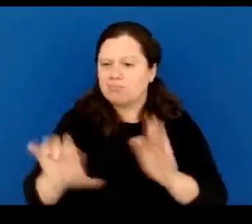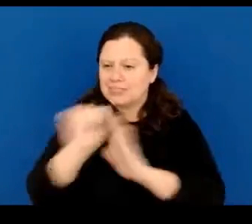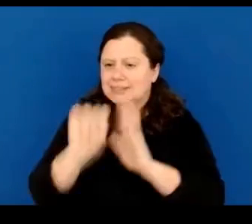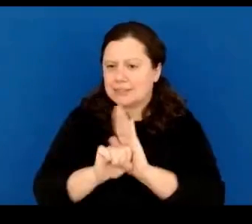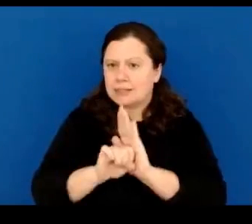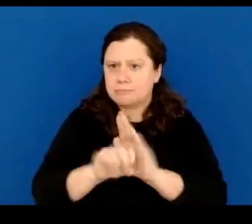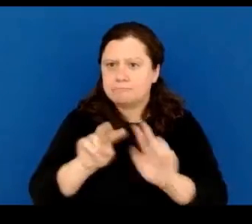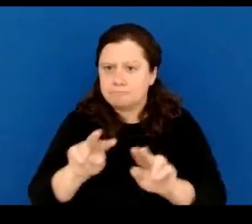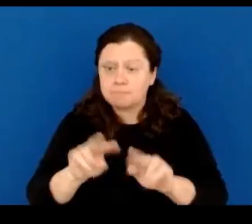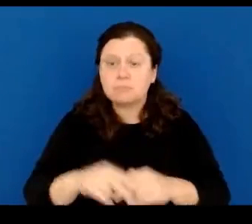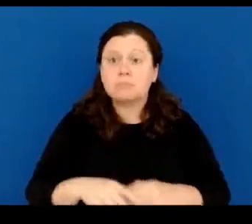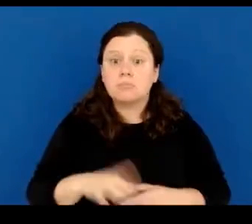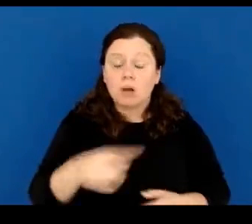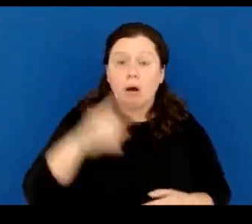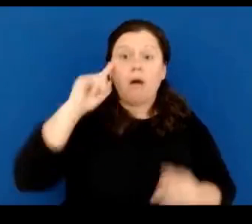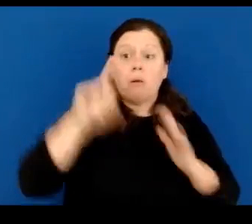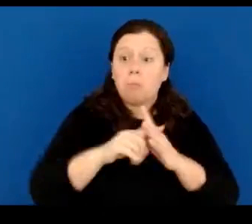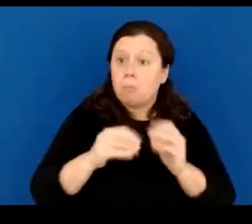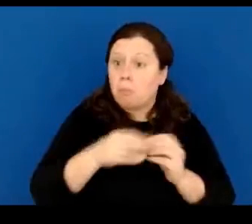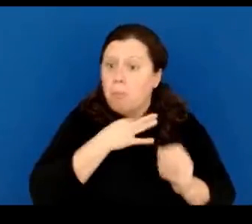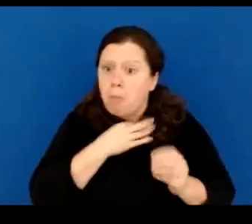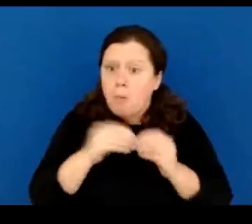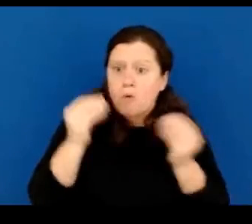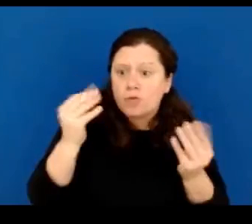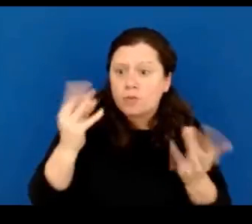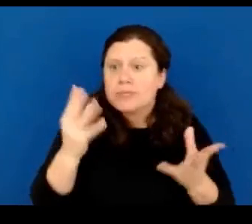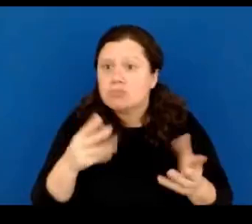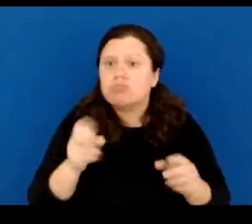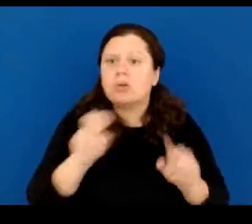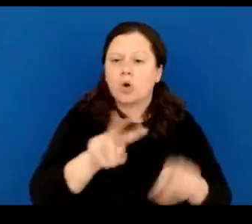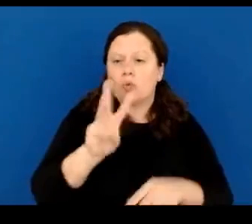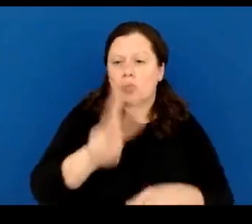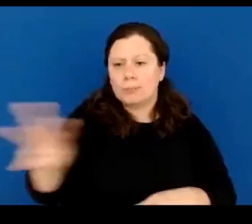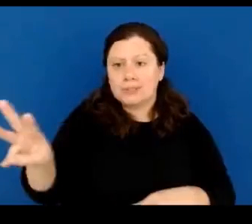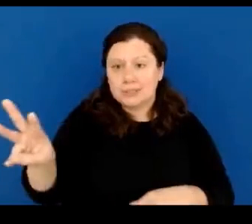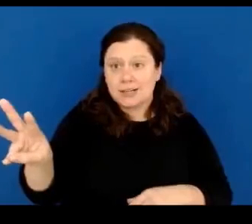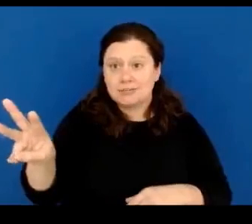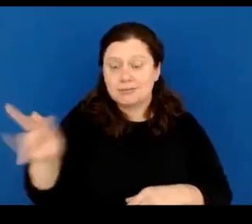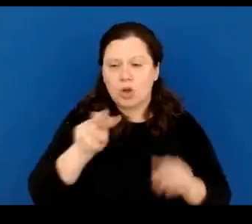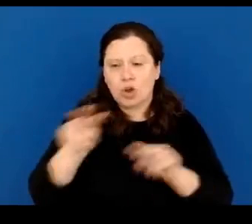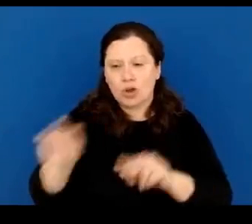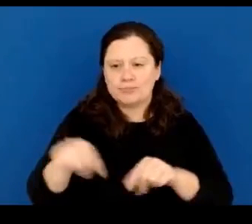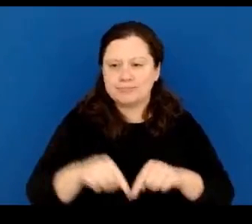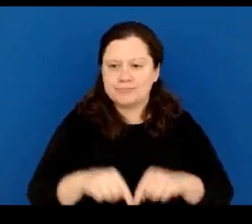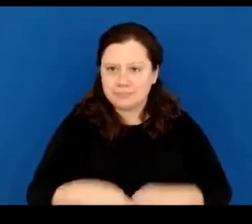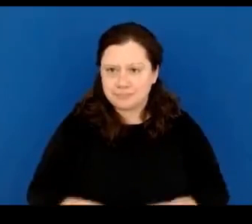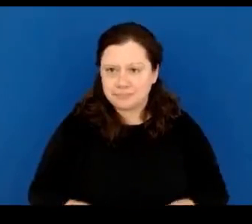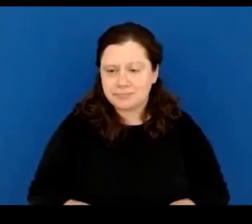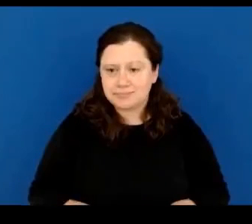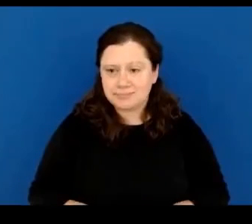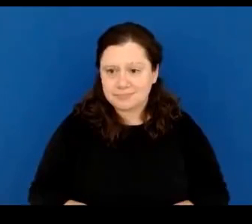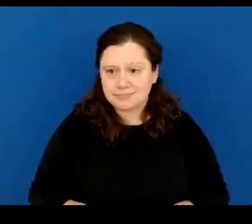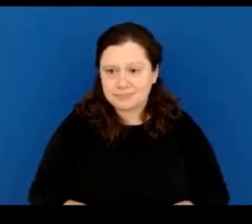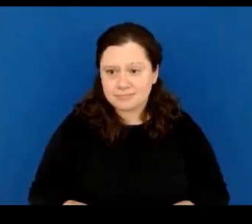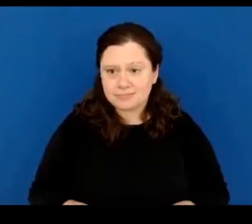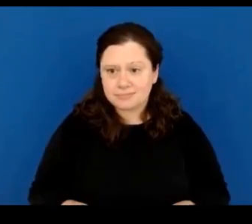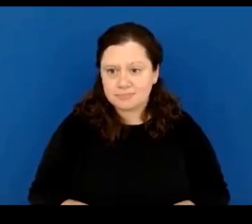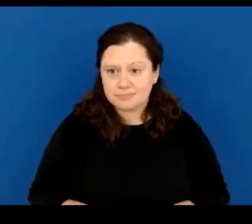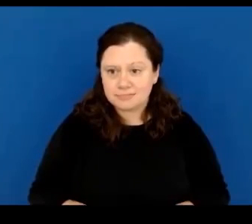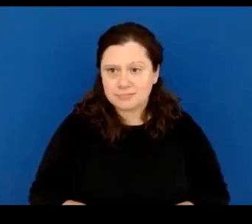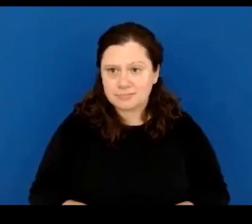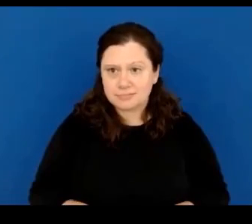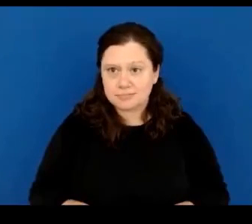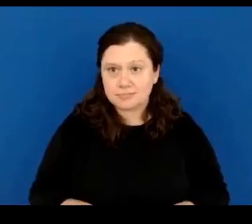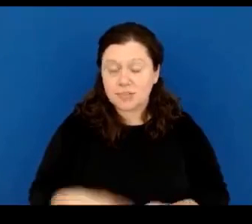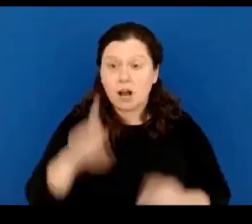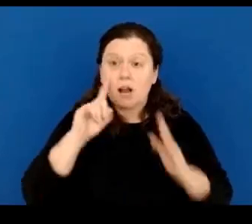多信息，請去 PTC 網站 ptc.oregon.gov。如果你對 PTC 項目團隊有任何問題或者